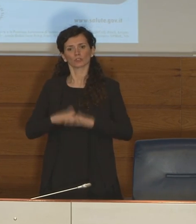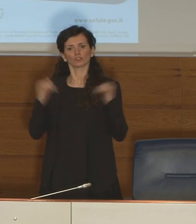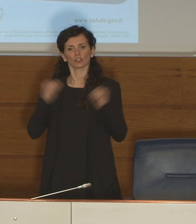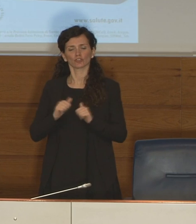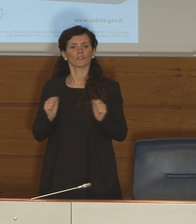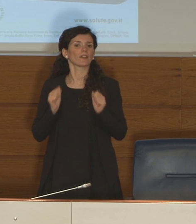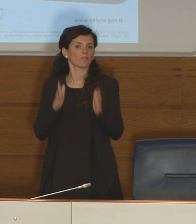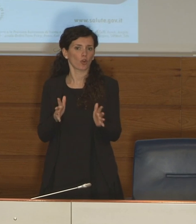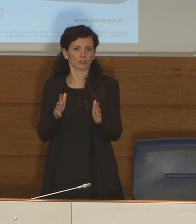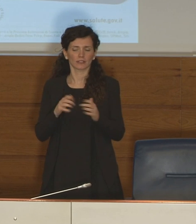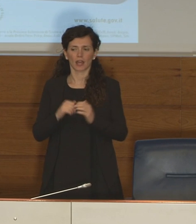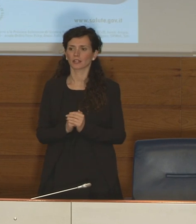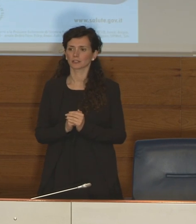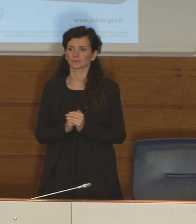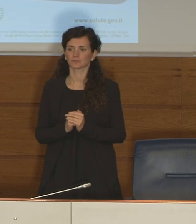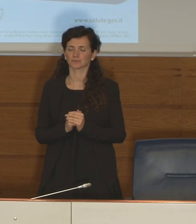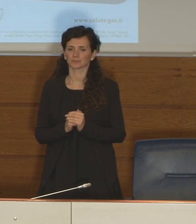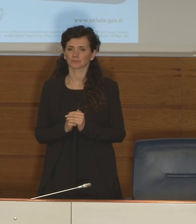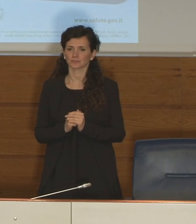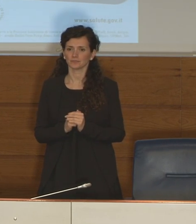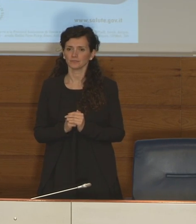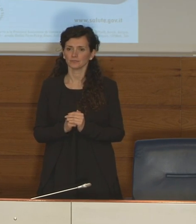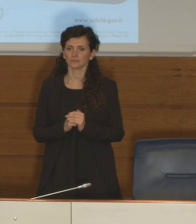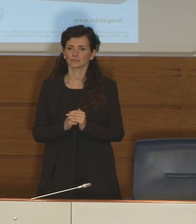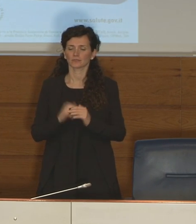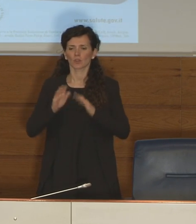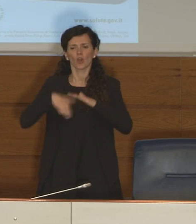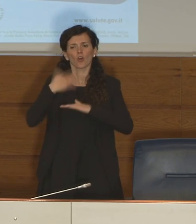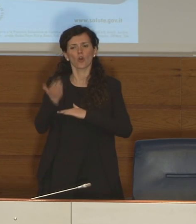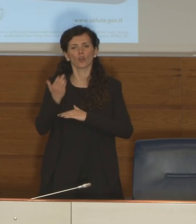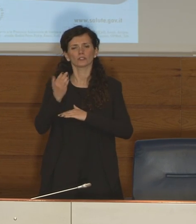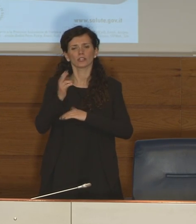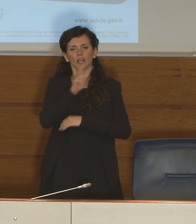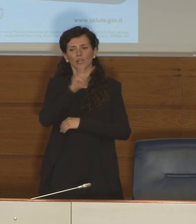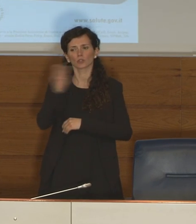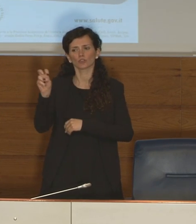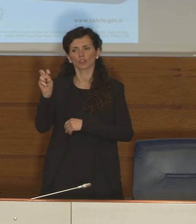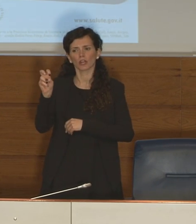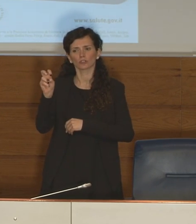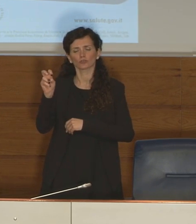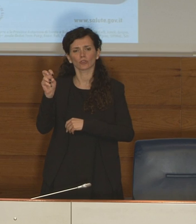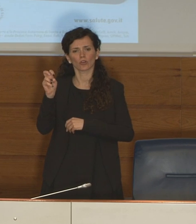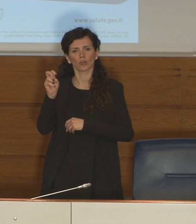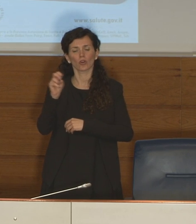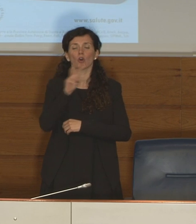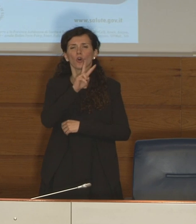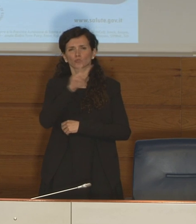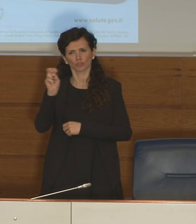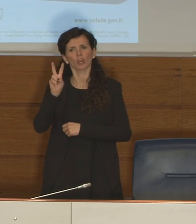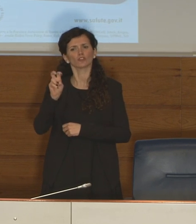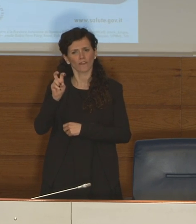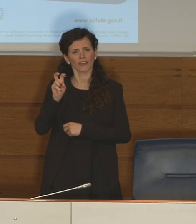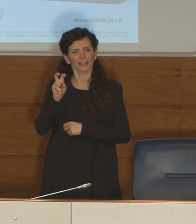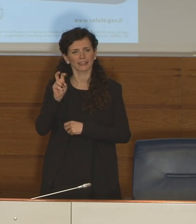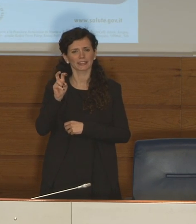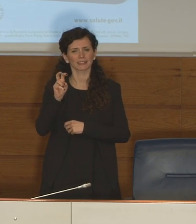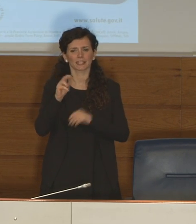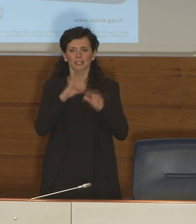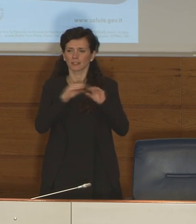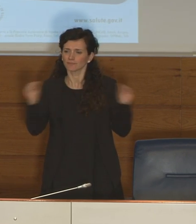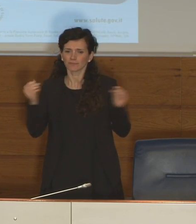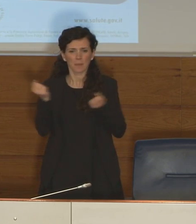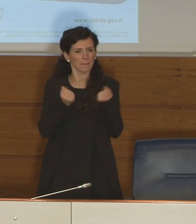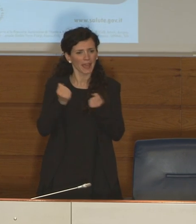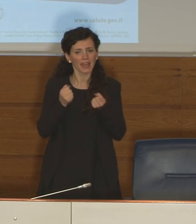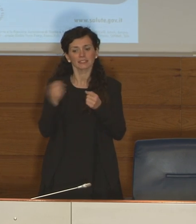ci sono 200 oltre 200 mezzi oltre 220 mezzi sono impiegati in aggiunta